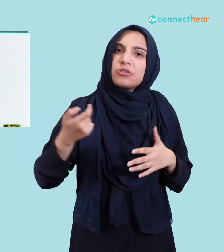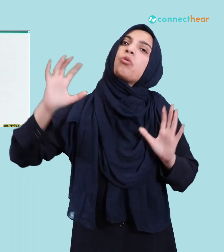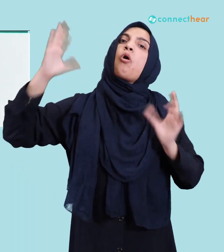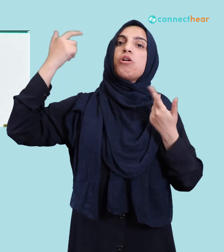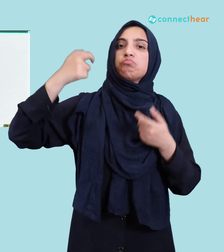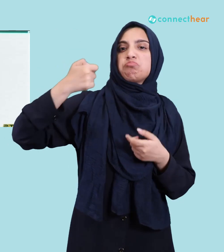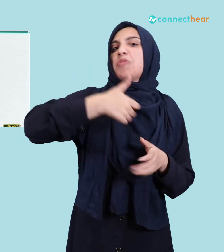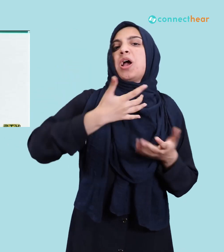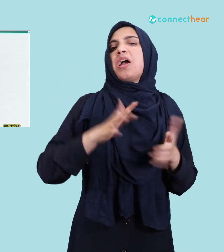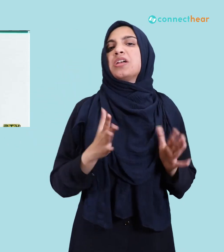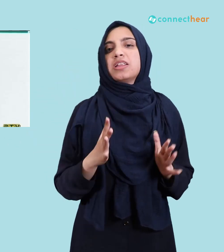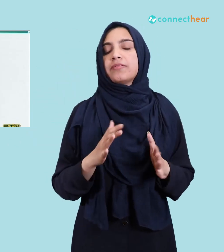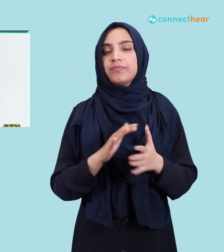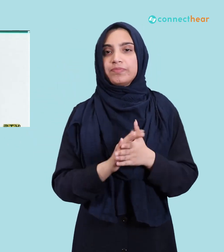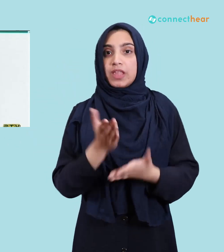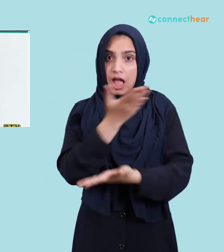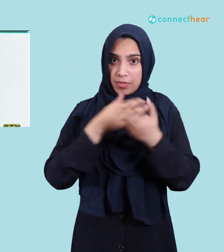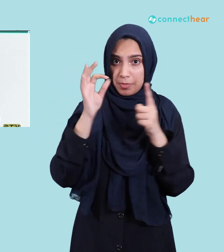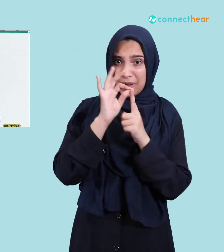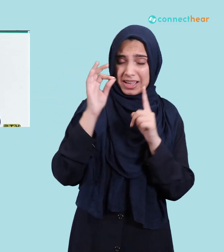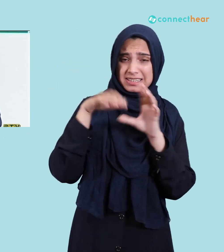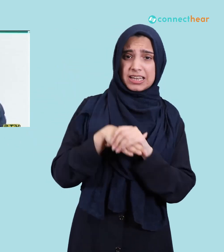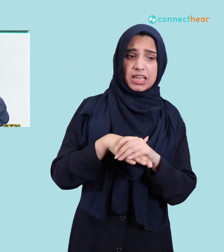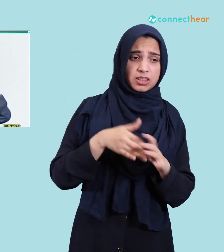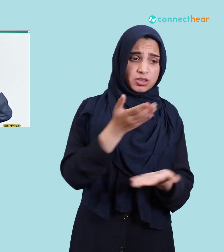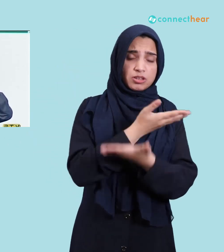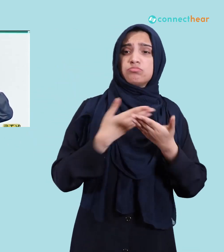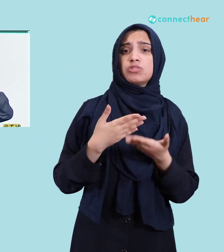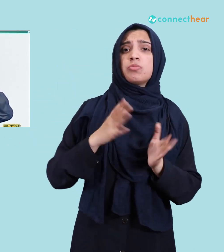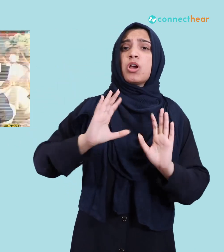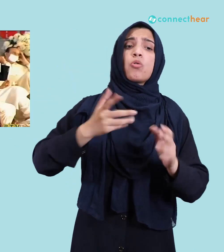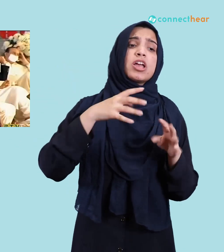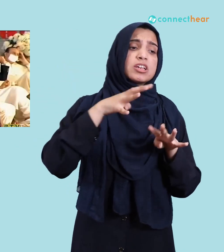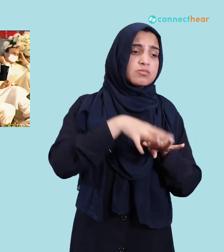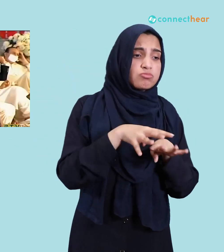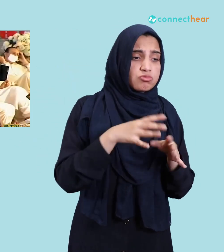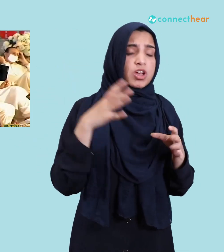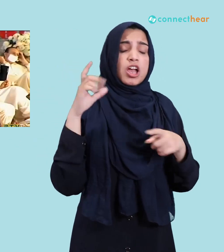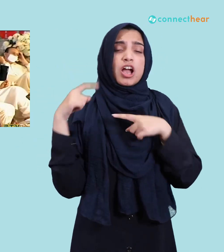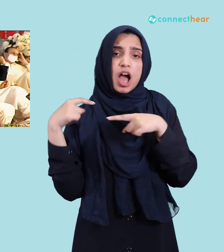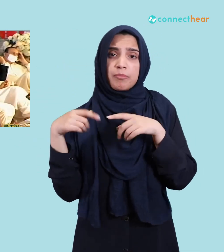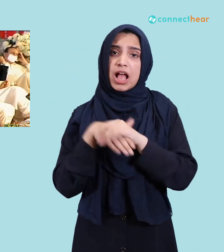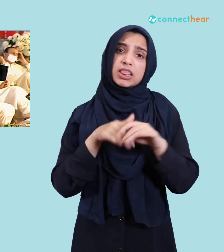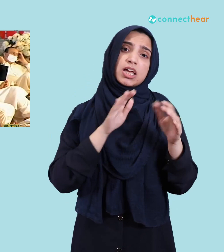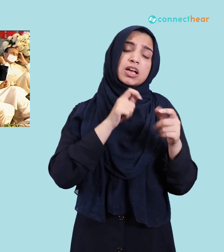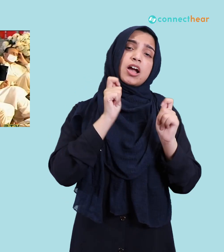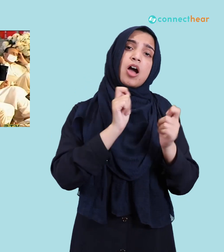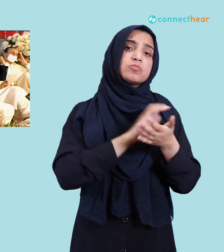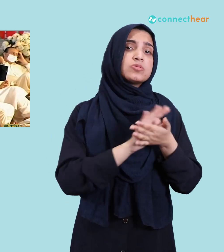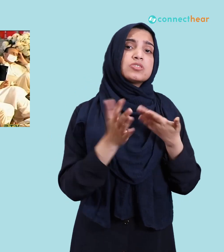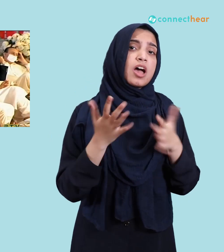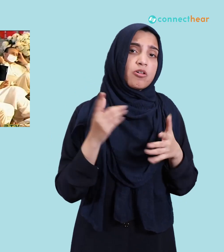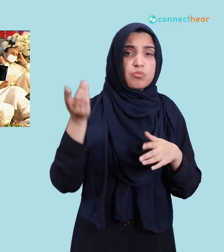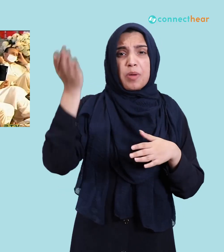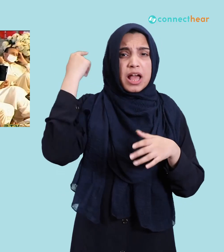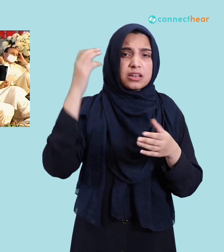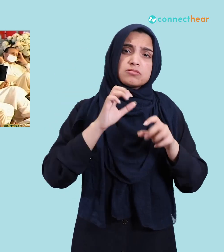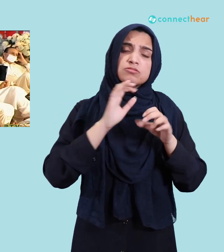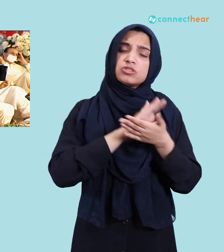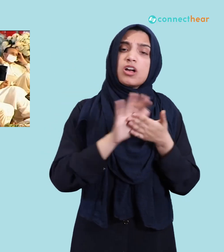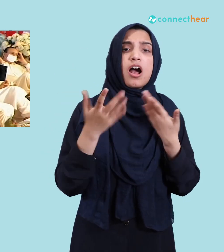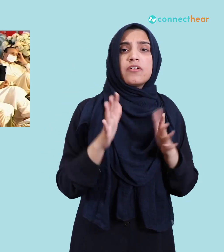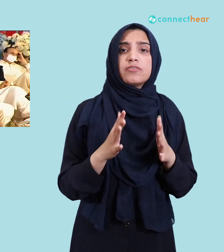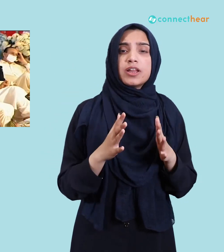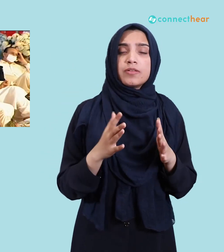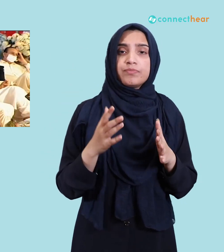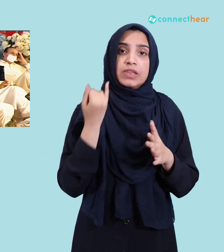کی. سمپل یہ لاجک یہ ہے کہ ایک انسان، میں اگر اب میرے پاس پیسہ ہے اور میں کچھ کاروبار